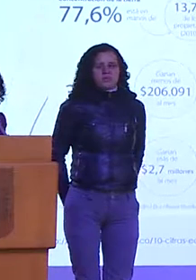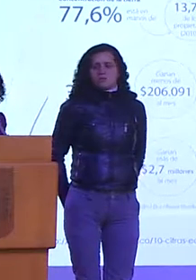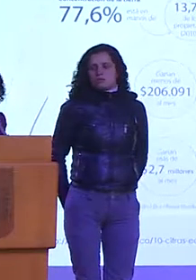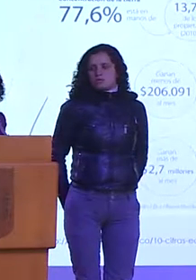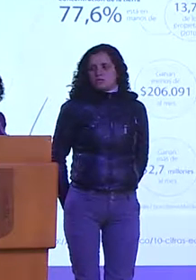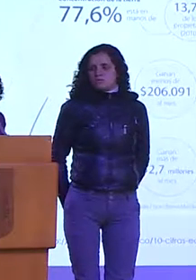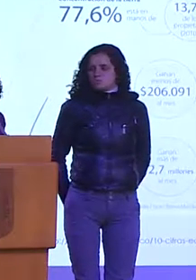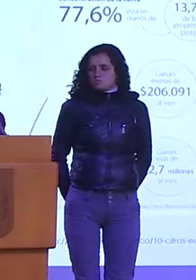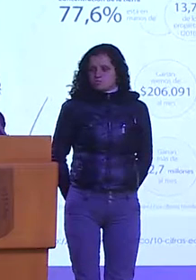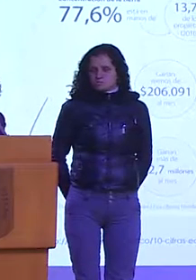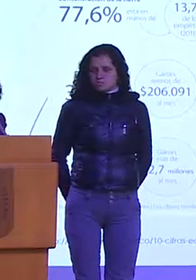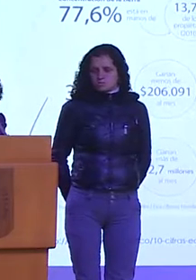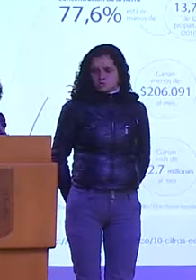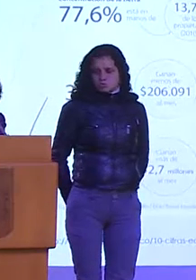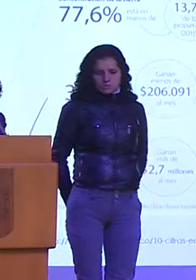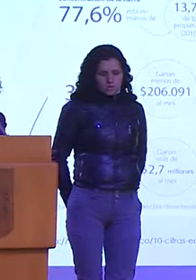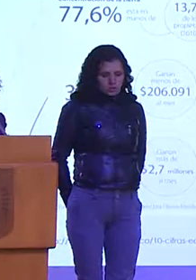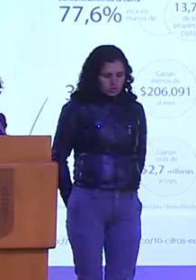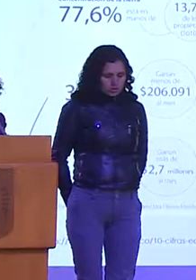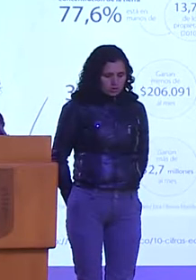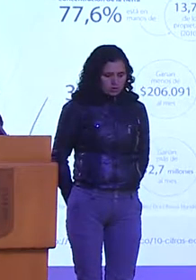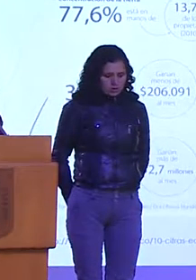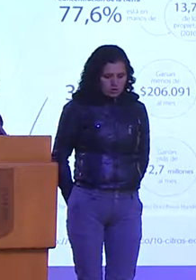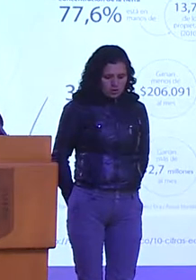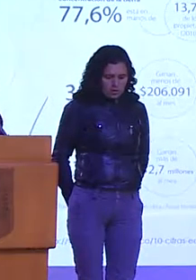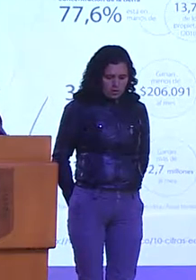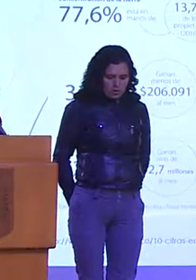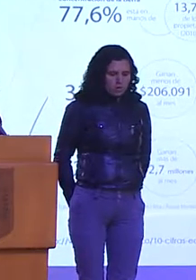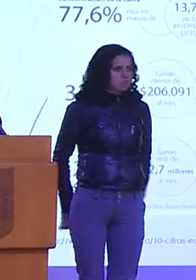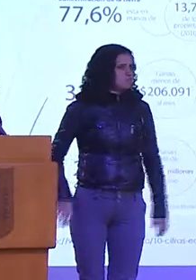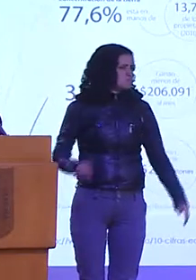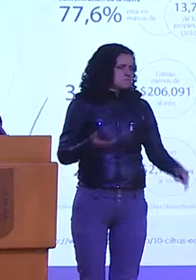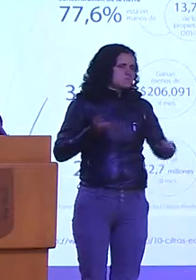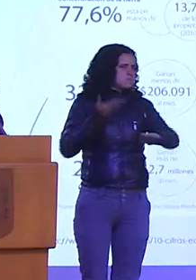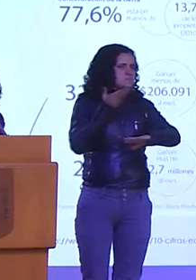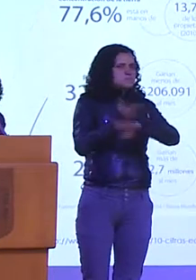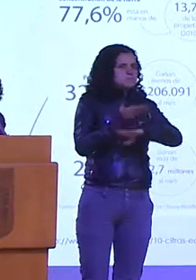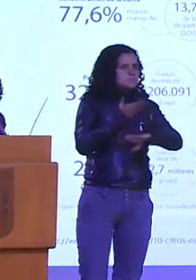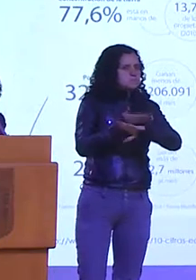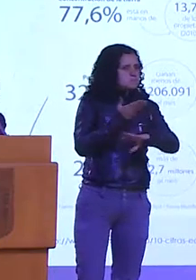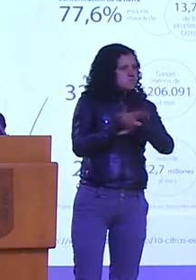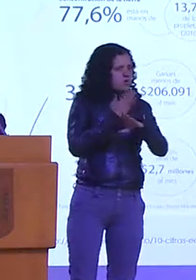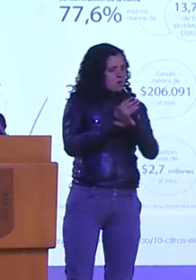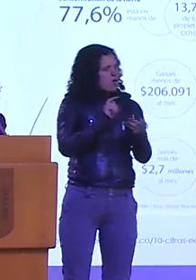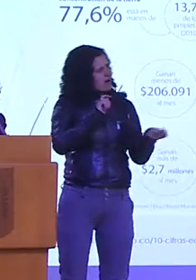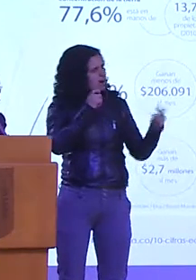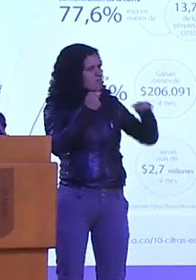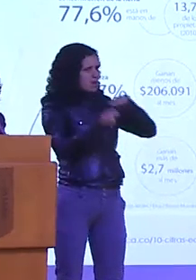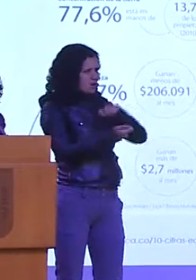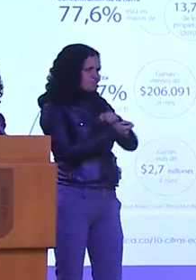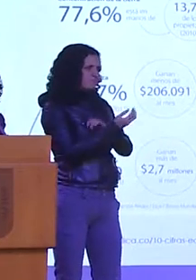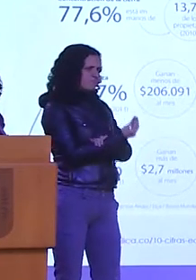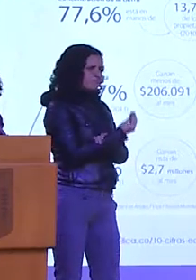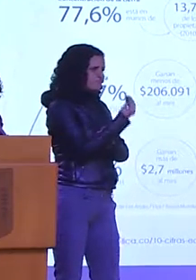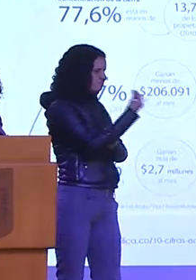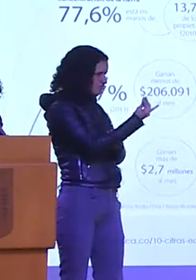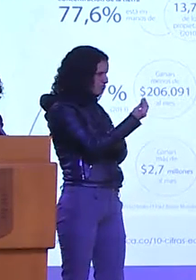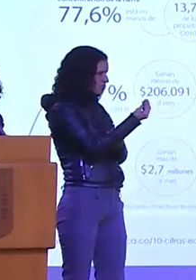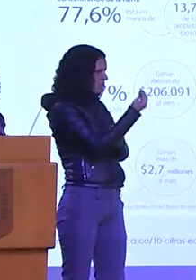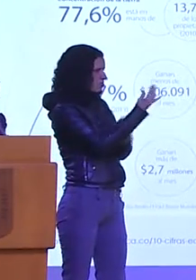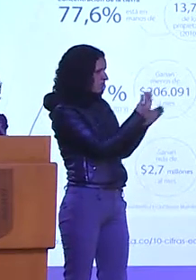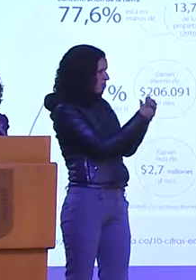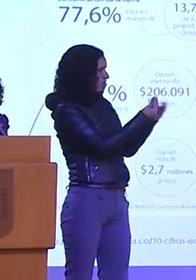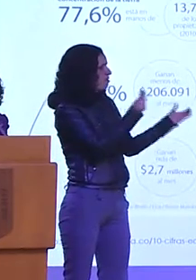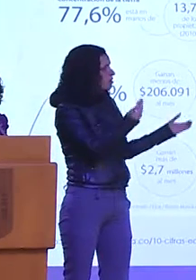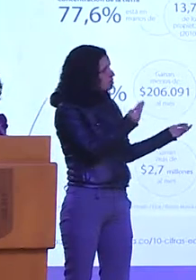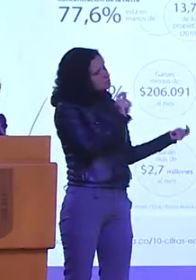cómo se ha planteado los cambios para hacer de la exclusión un tema